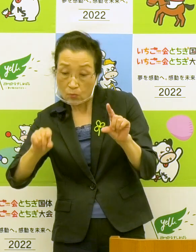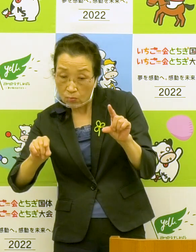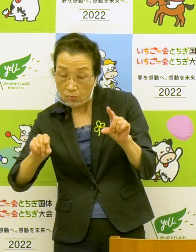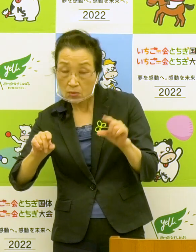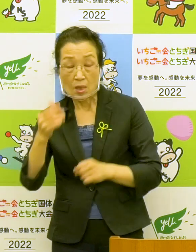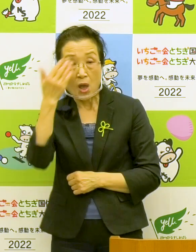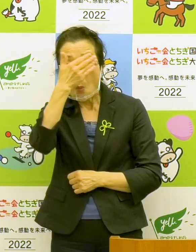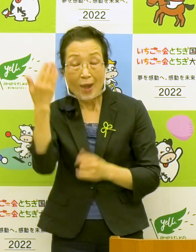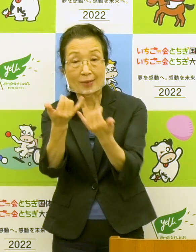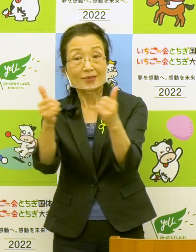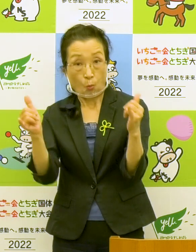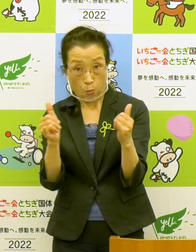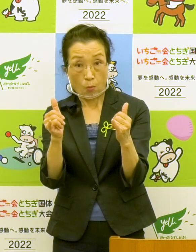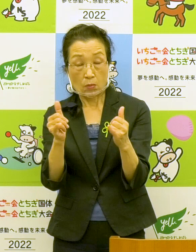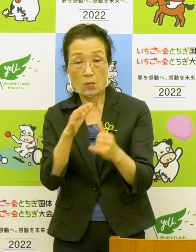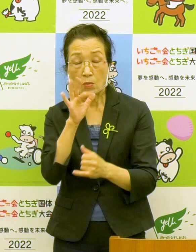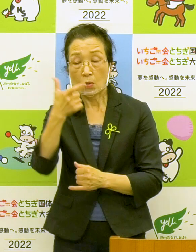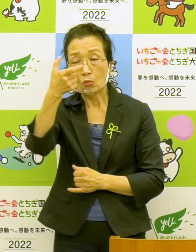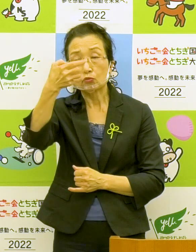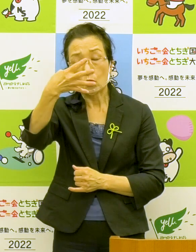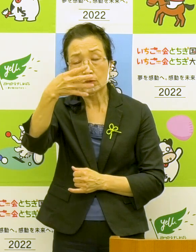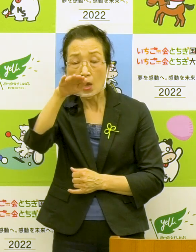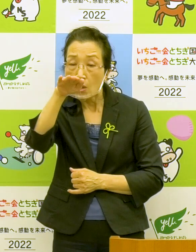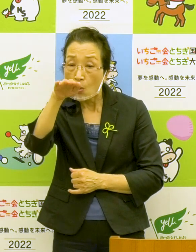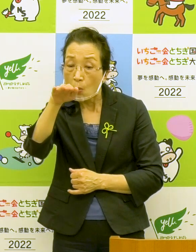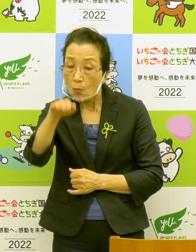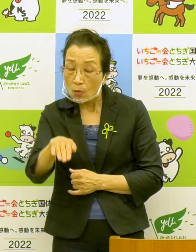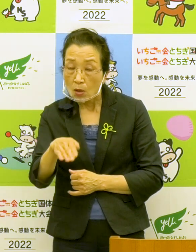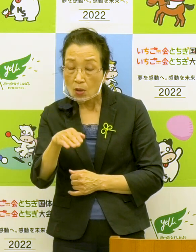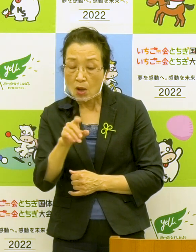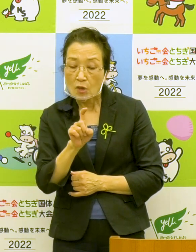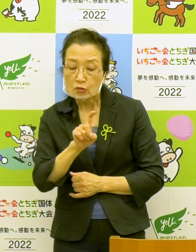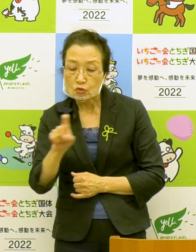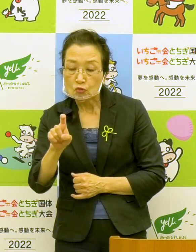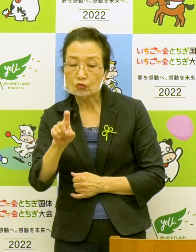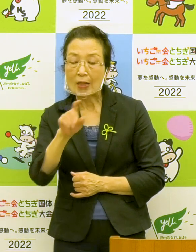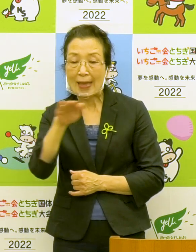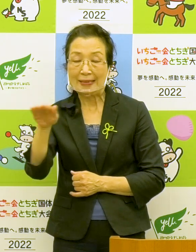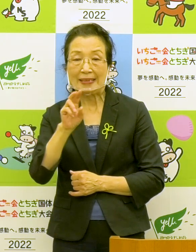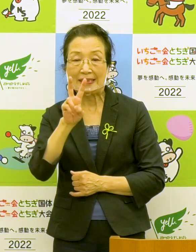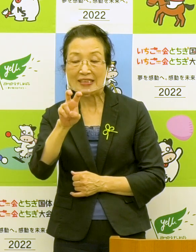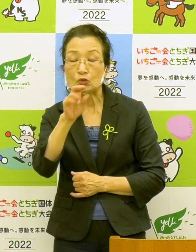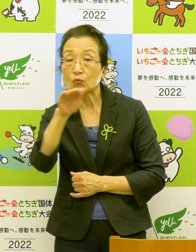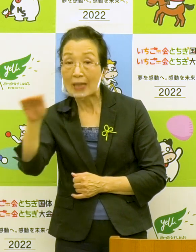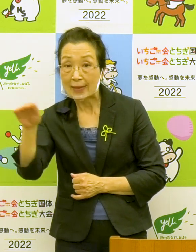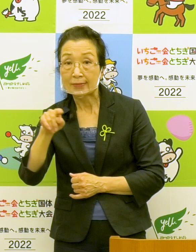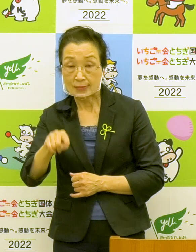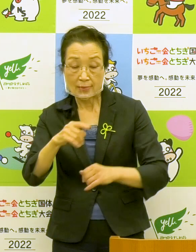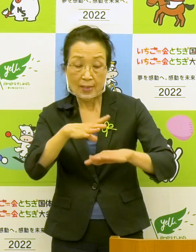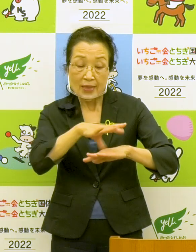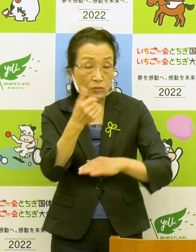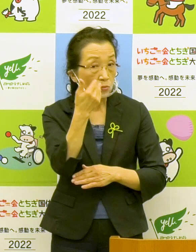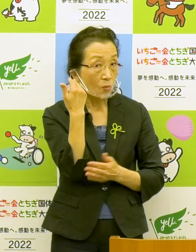方、64歳以下でも特に若い10代20代では、最初のアンケート